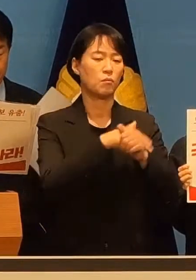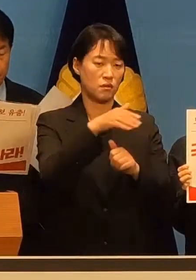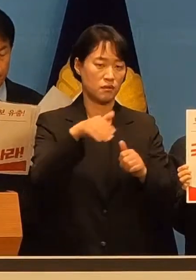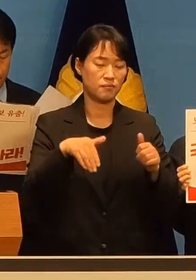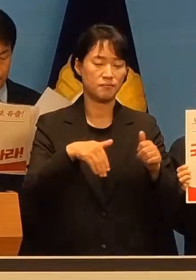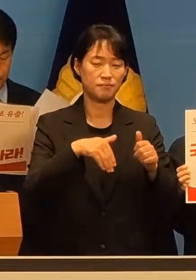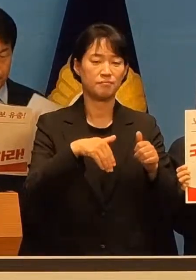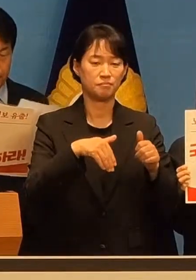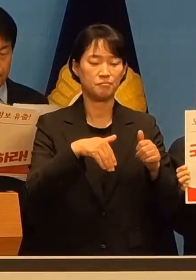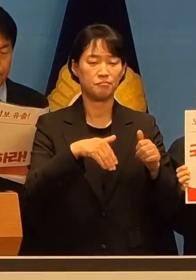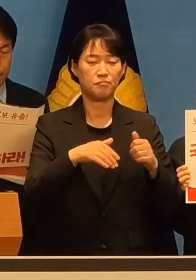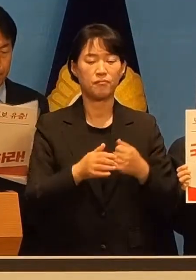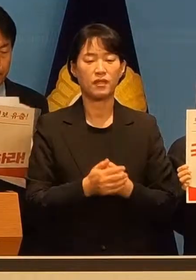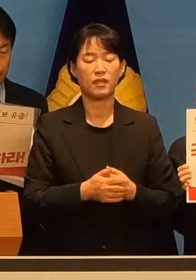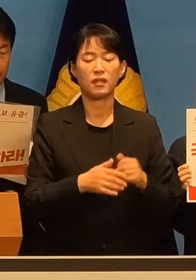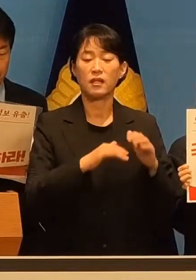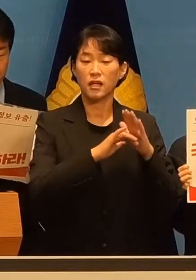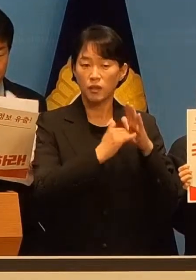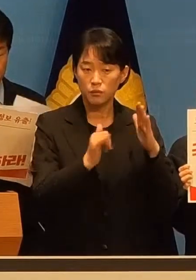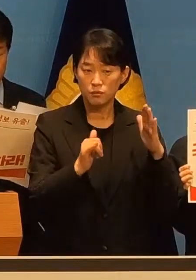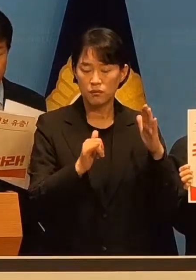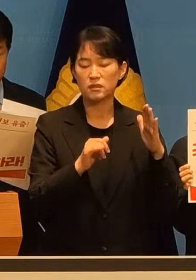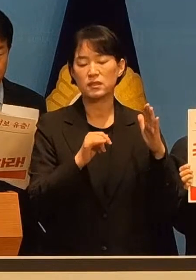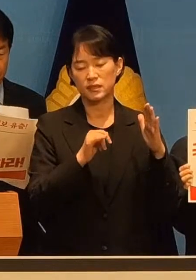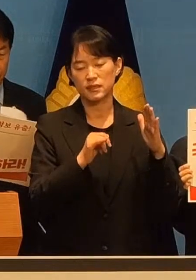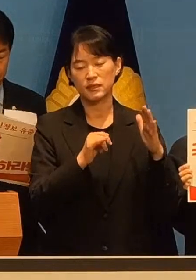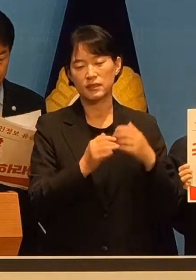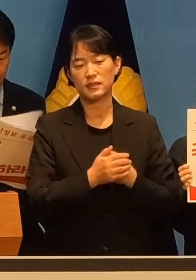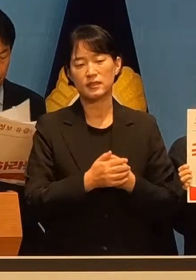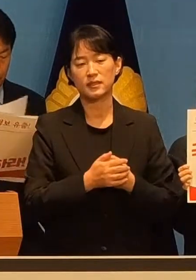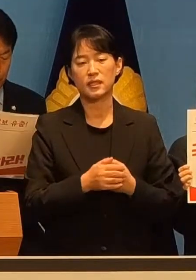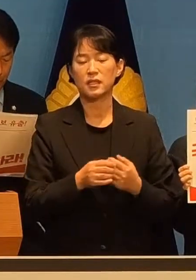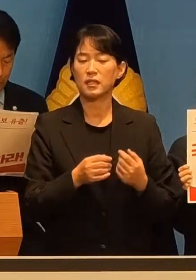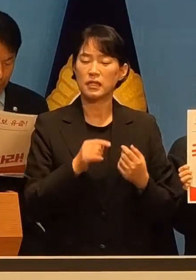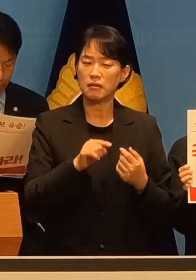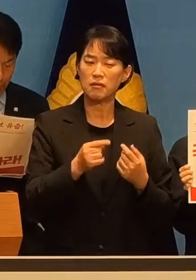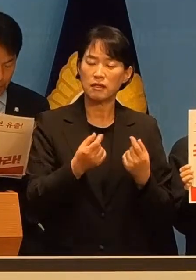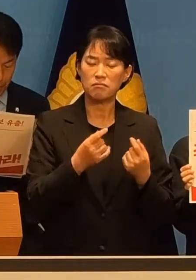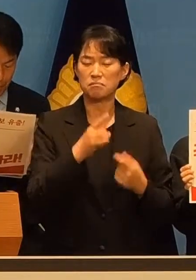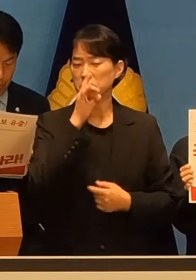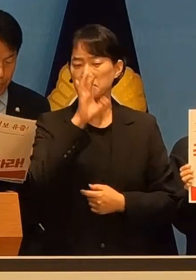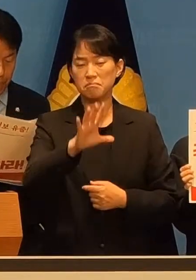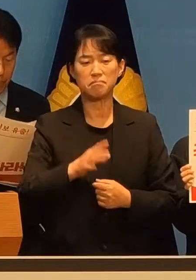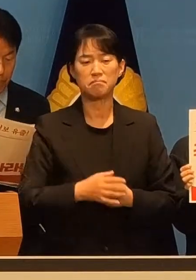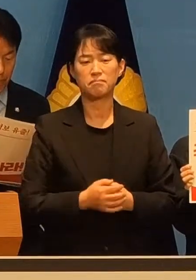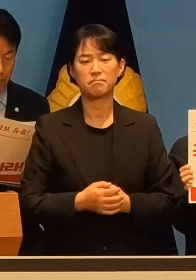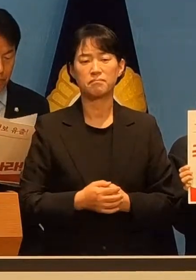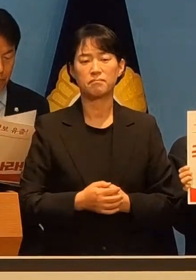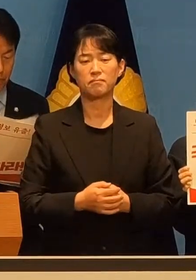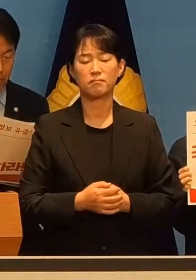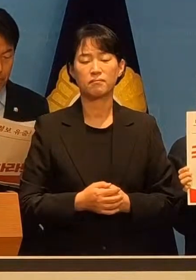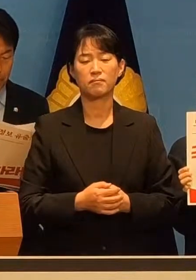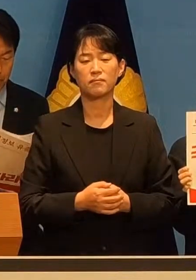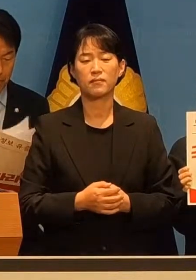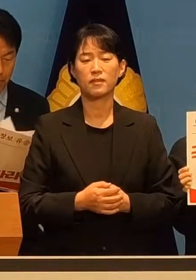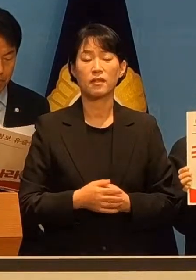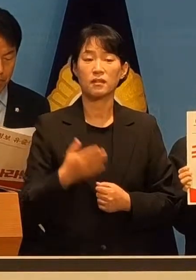그래서 유족분들이 이런 것은 안 된다. 그리고 이